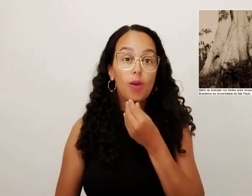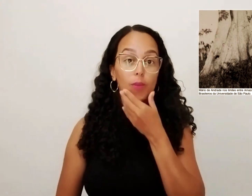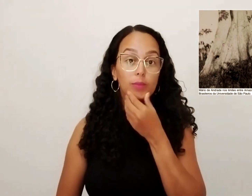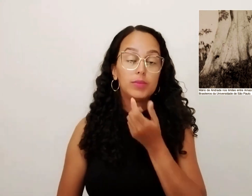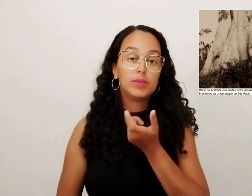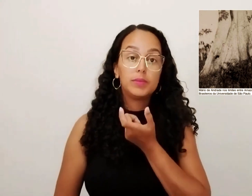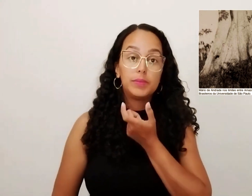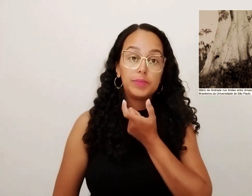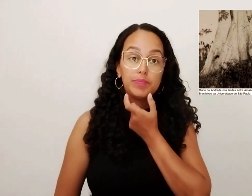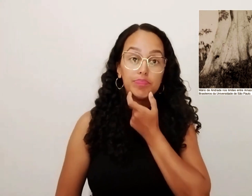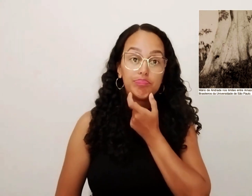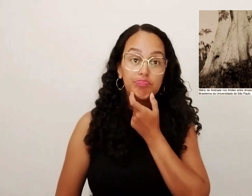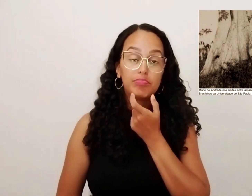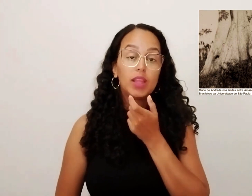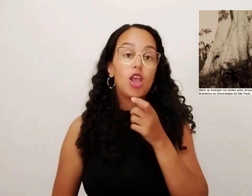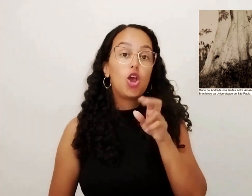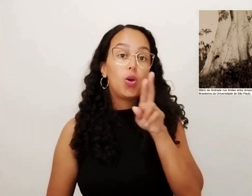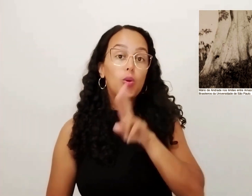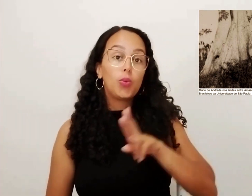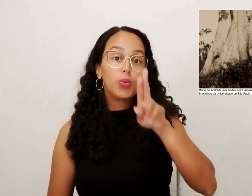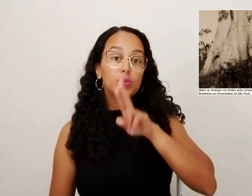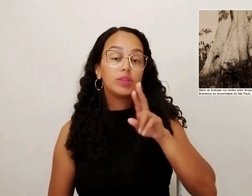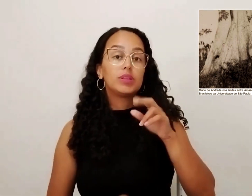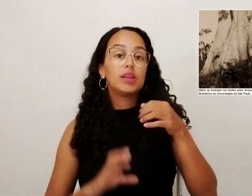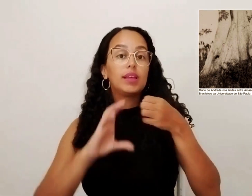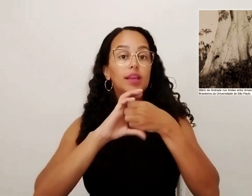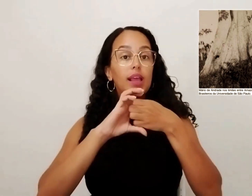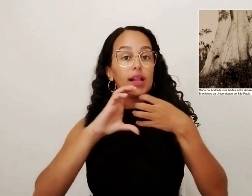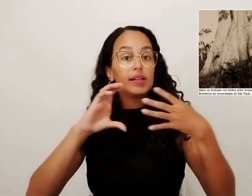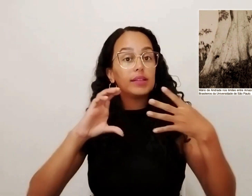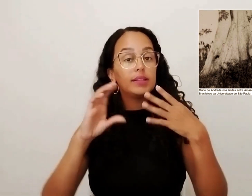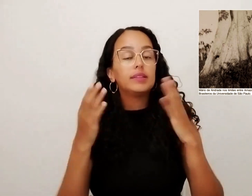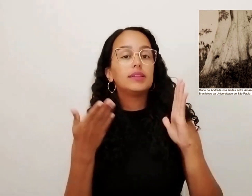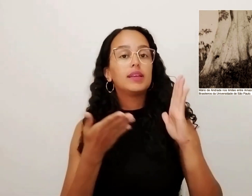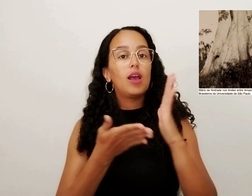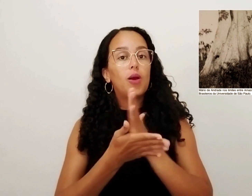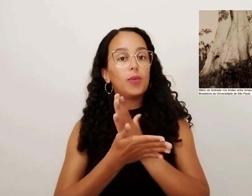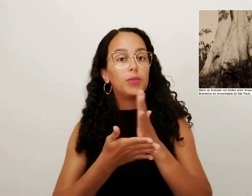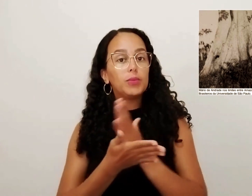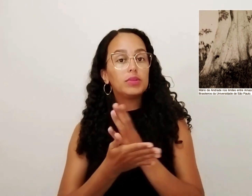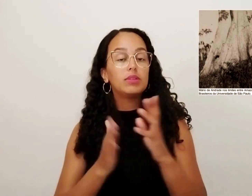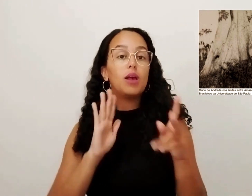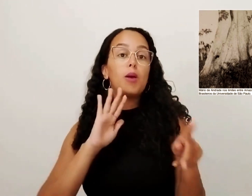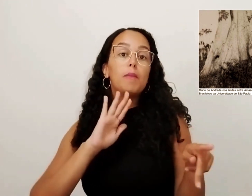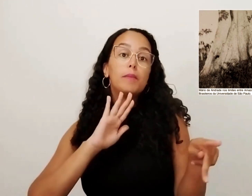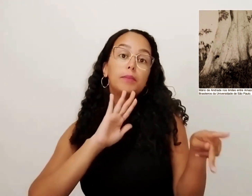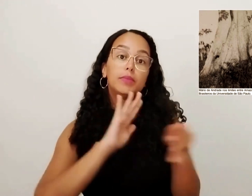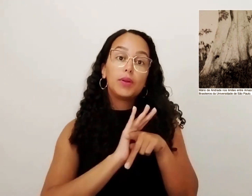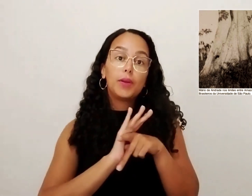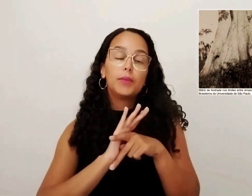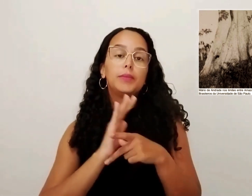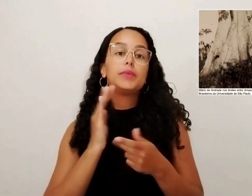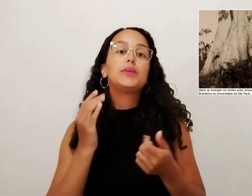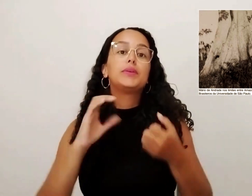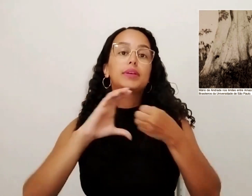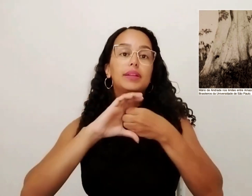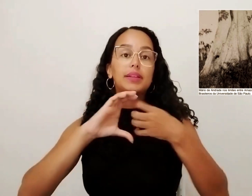modernista. O espaço, em Macunaíma, não segue as regras da